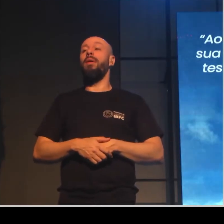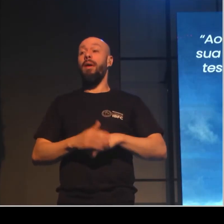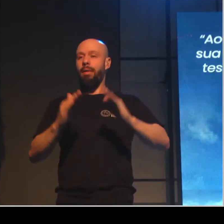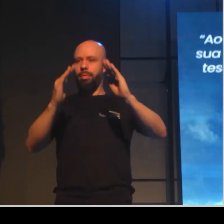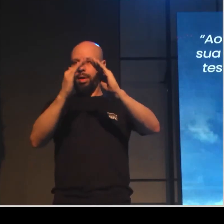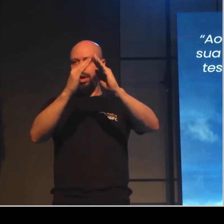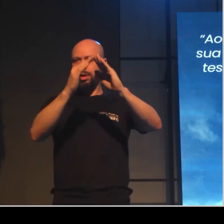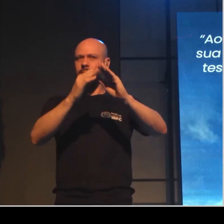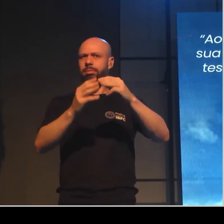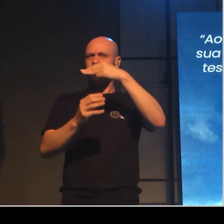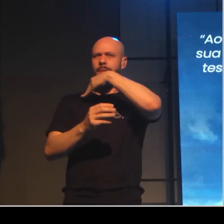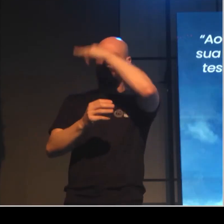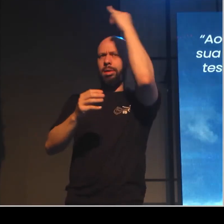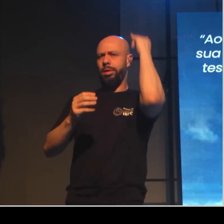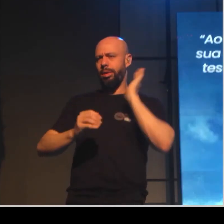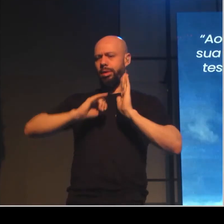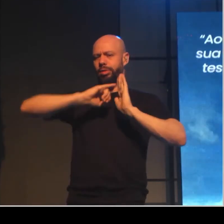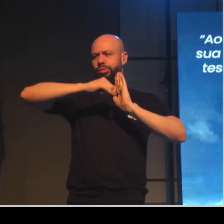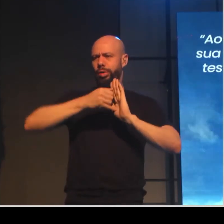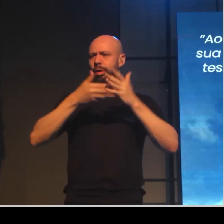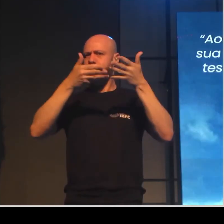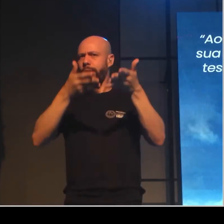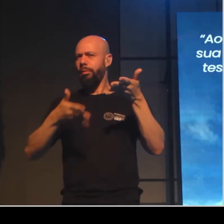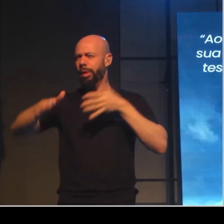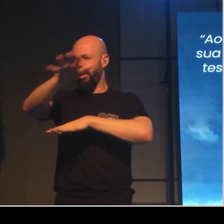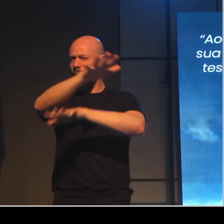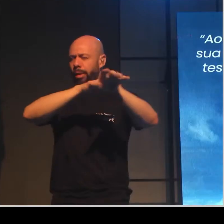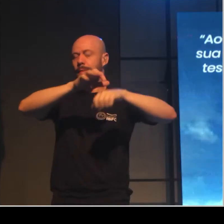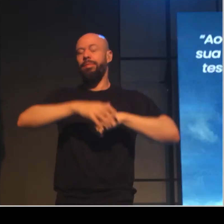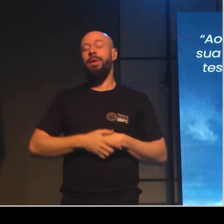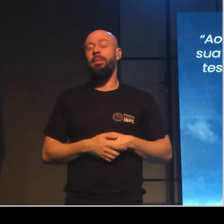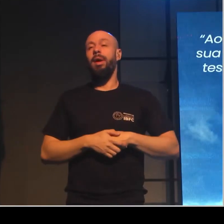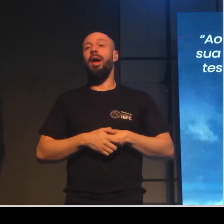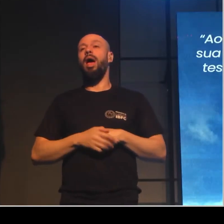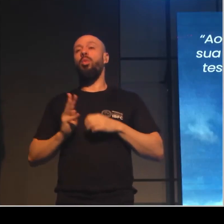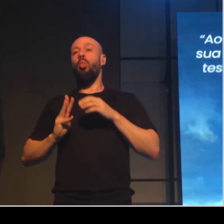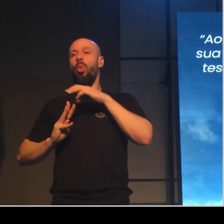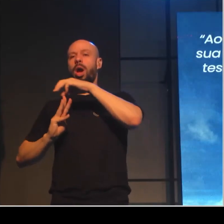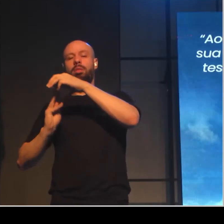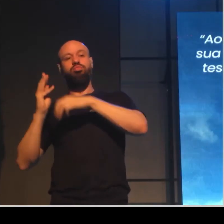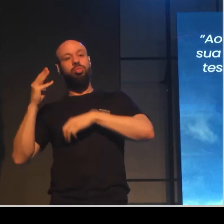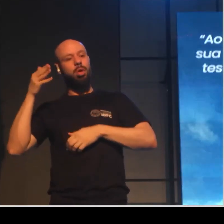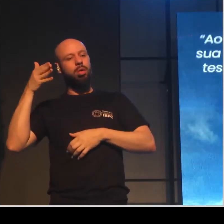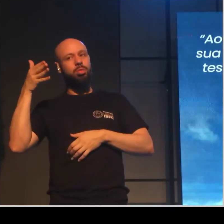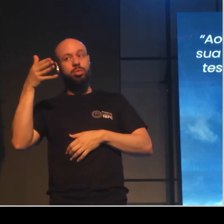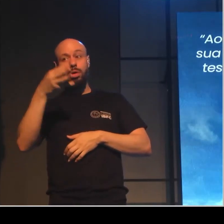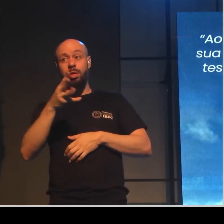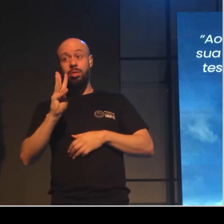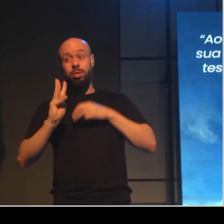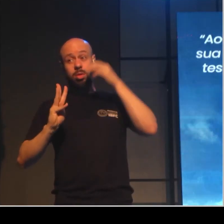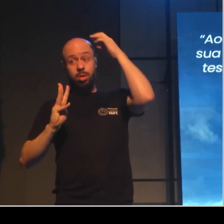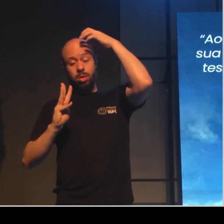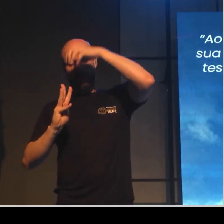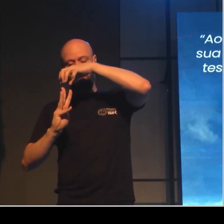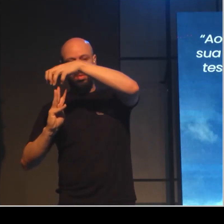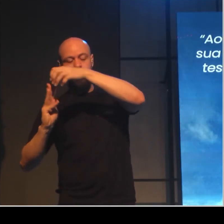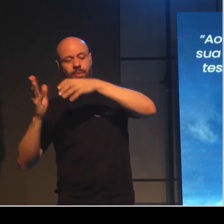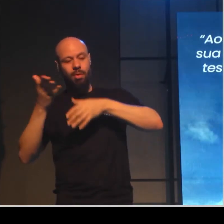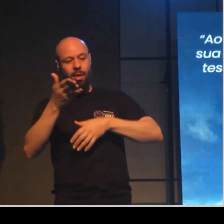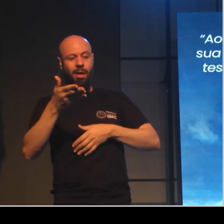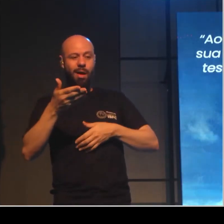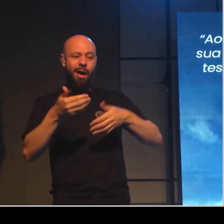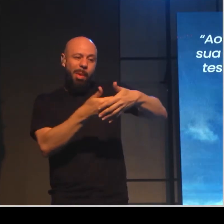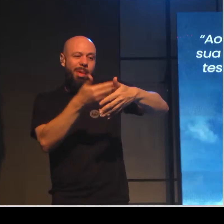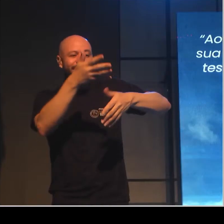encontraram um menino com Maria, sua mãe, e prostrando-se o adoraram. Observem que eles adoraram uma criança. Eles